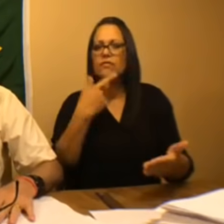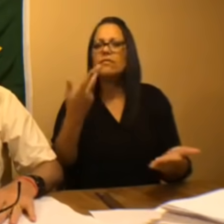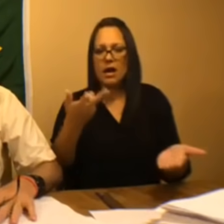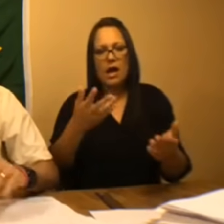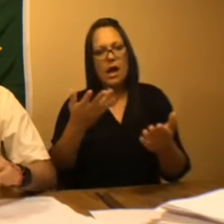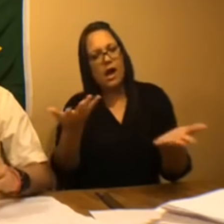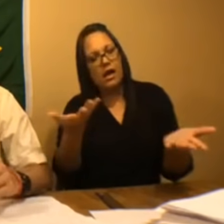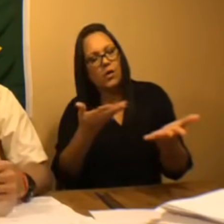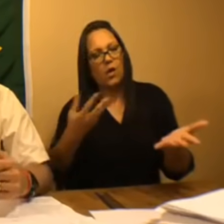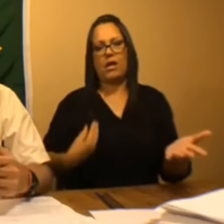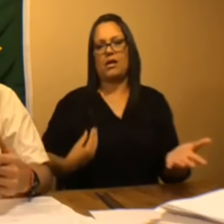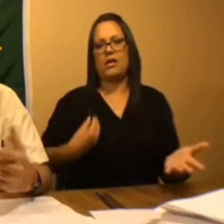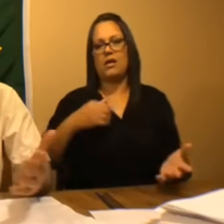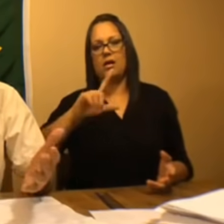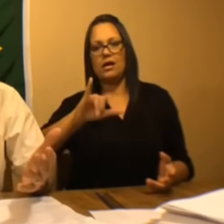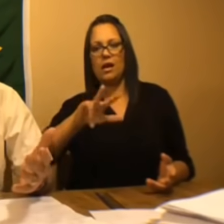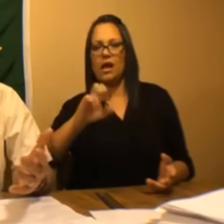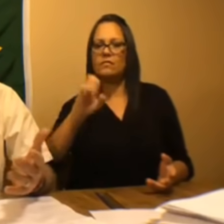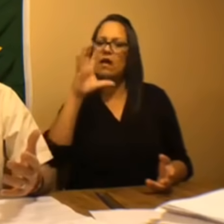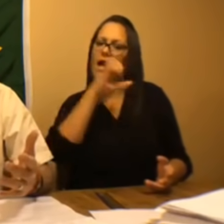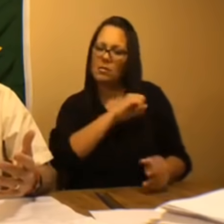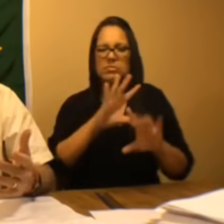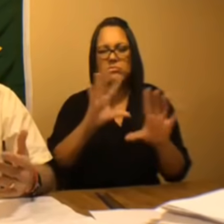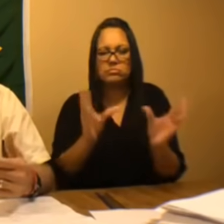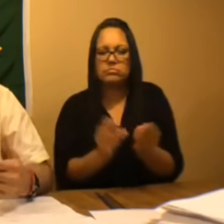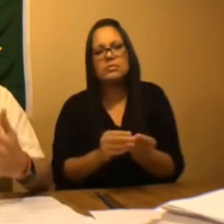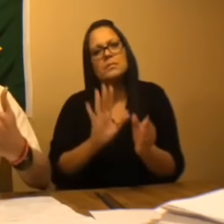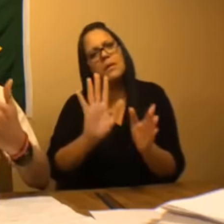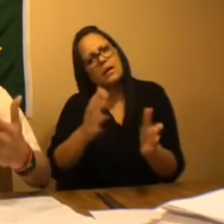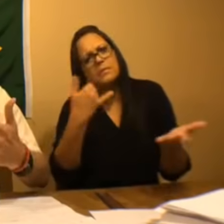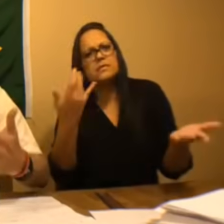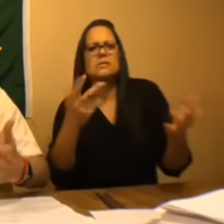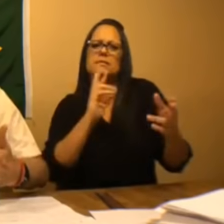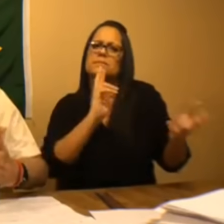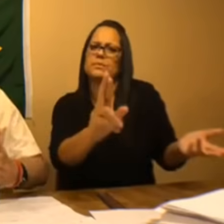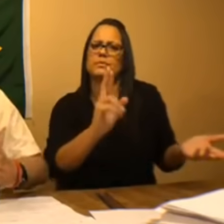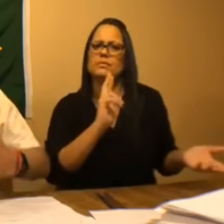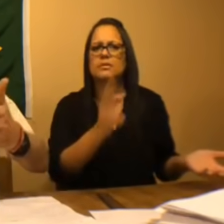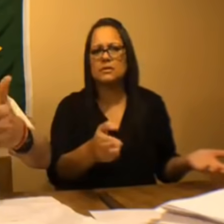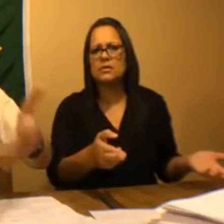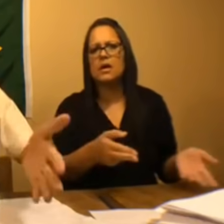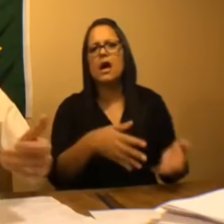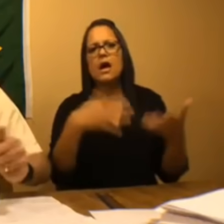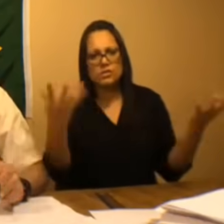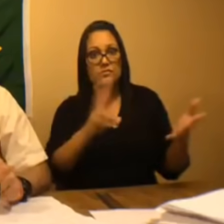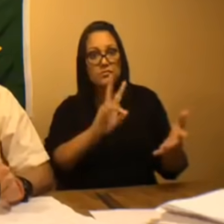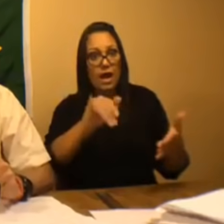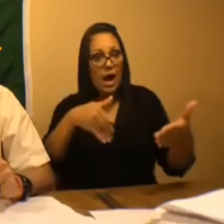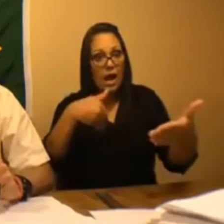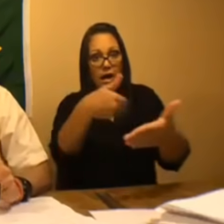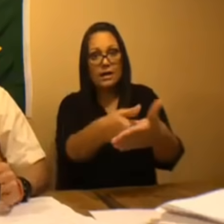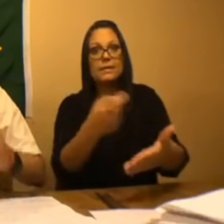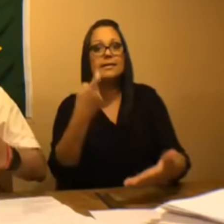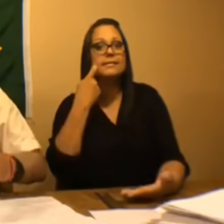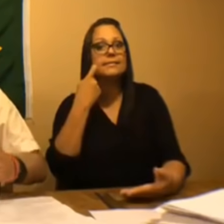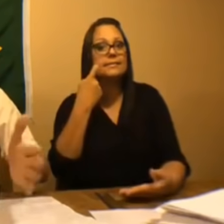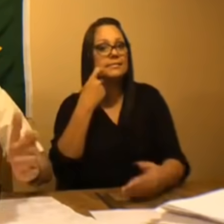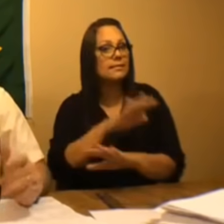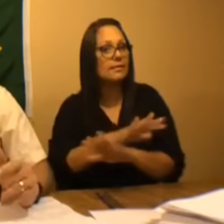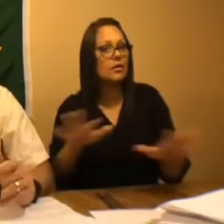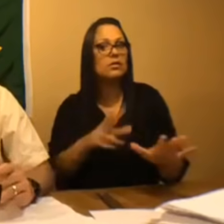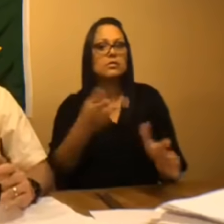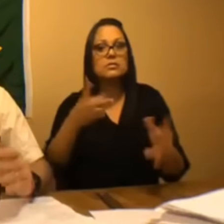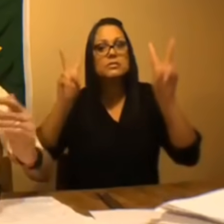bastante, bastante rápida, mas temos que rebater alguma coisa. Nós fizemos uma campanha, que está para se acabar agora na sexta-feira, baseada